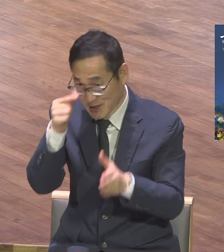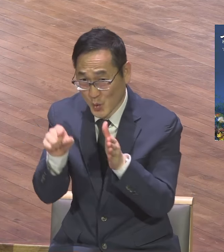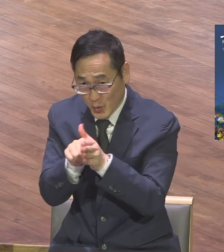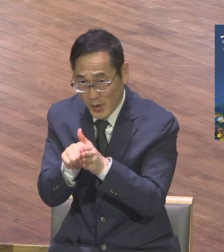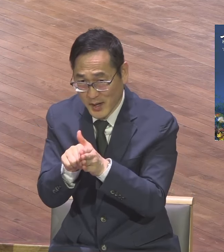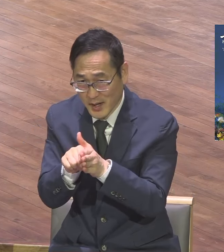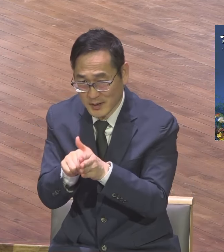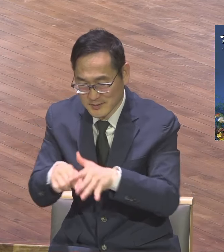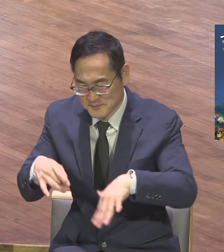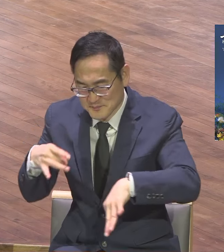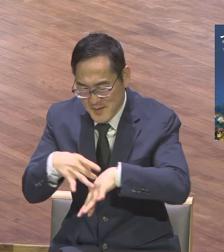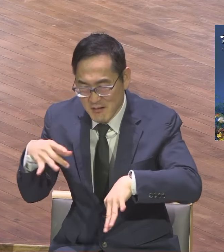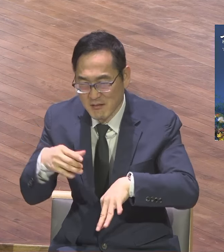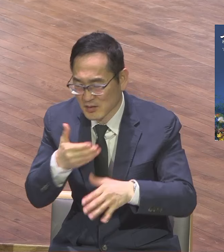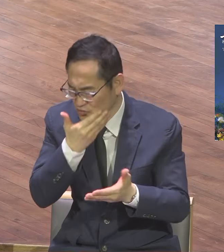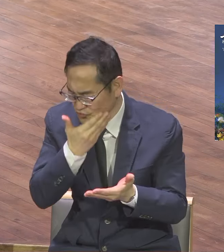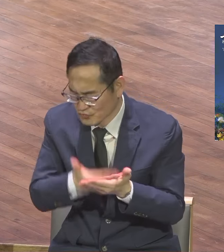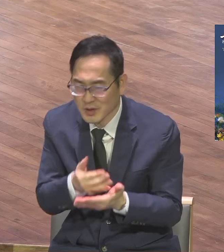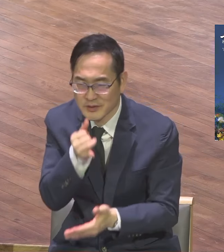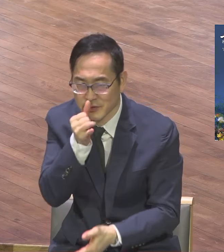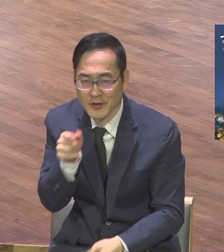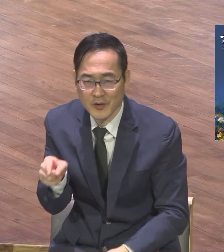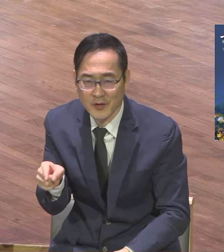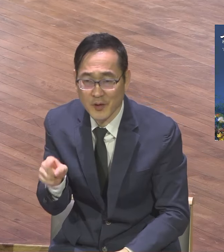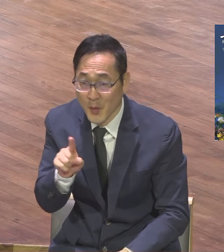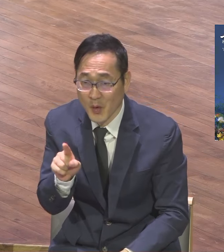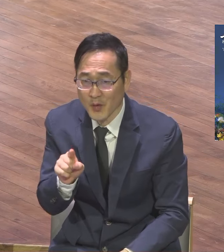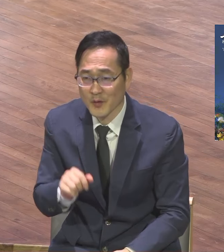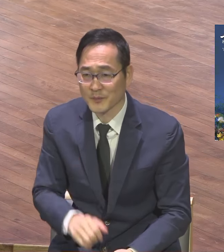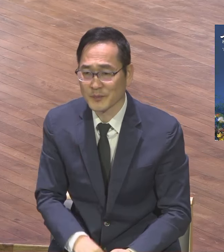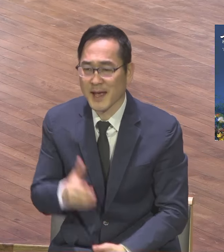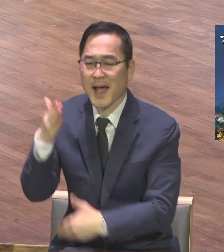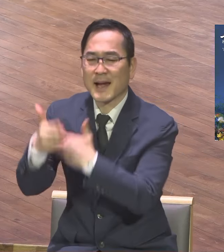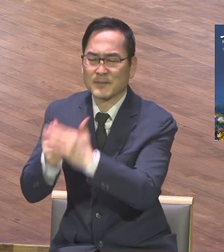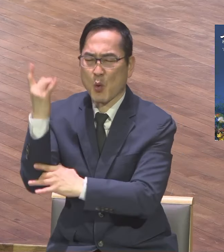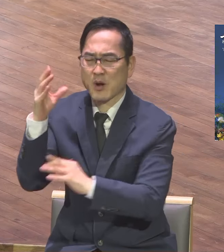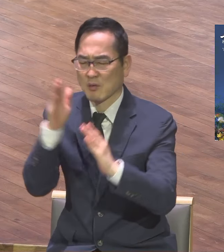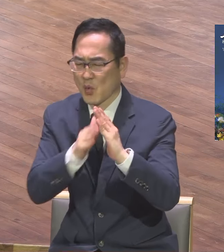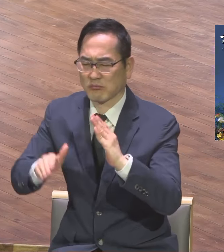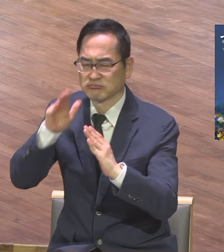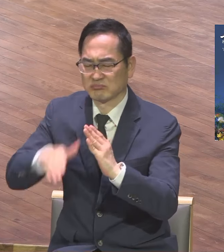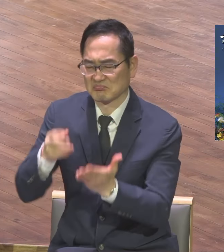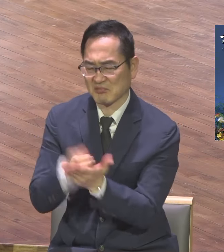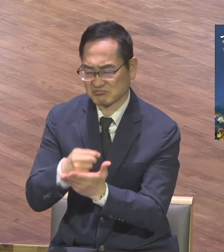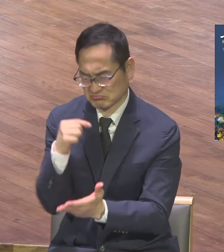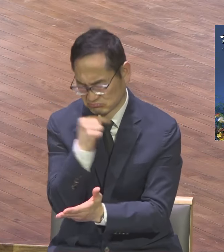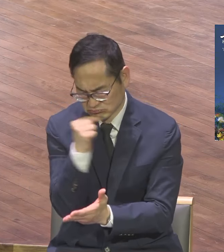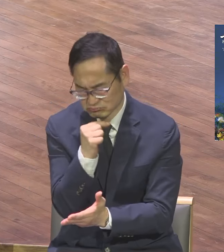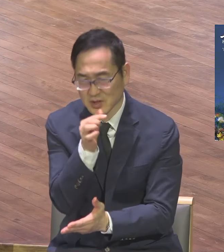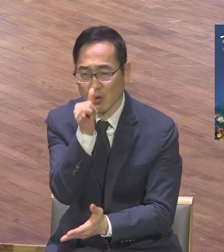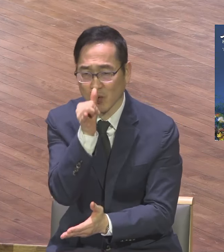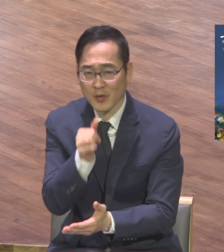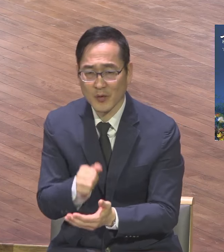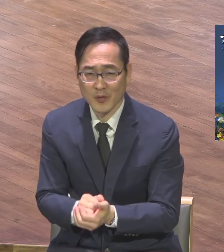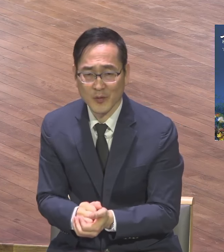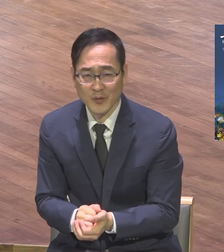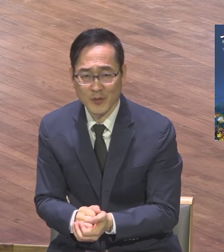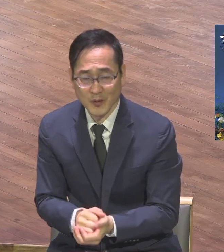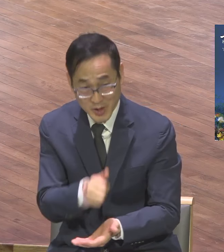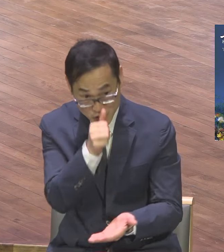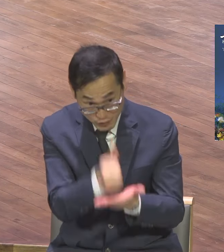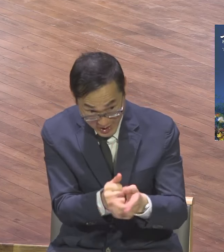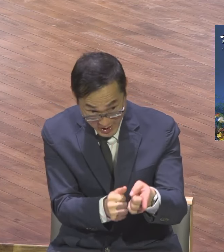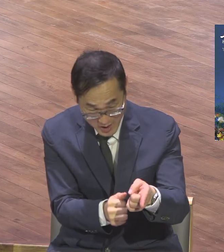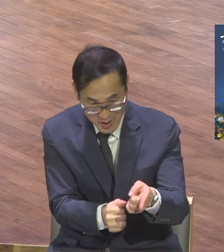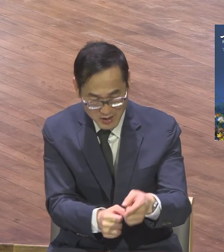있어요. 하나님은 공의로우신 분이에요. 봐주는 게 없어. 하나님이 공의로우신 분이에요. 죄에 대가 치료해야 돼요.